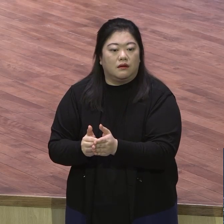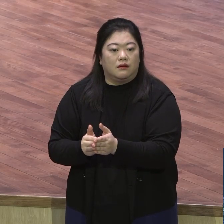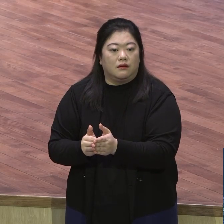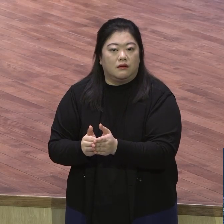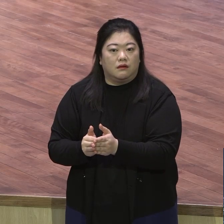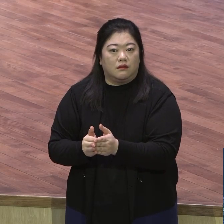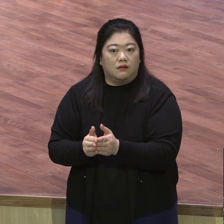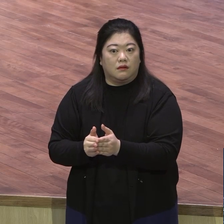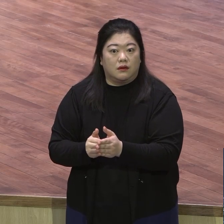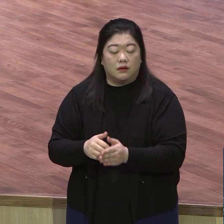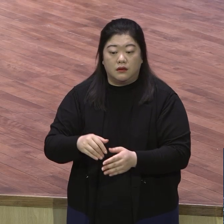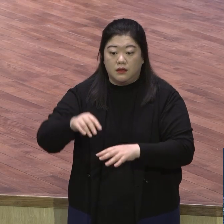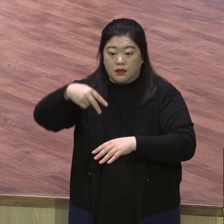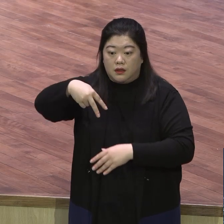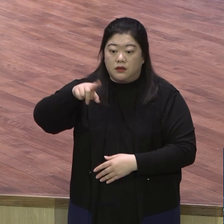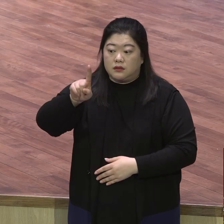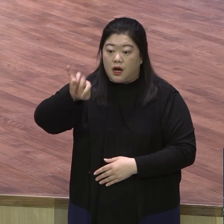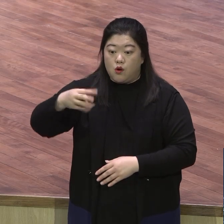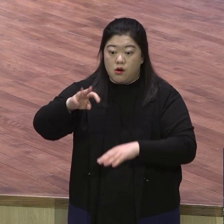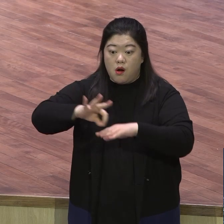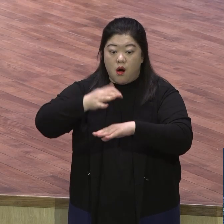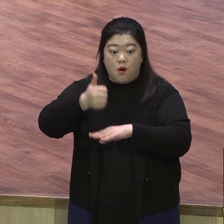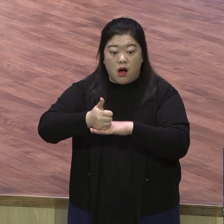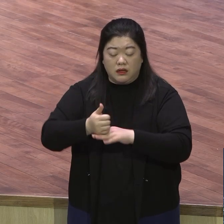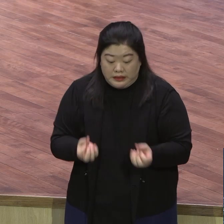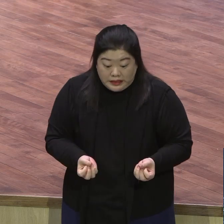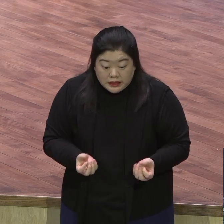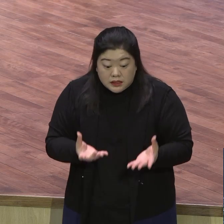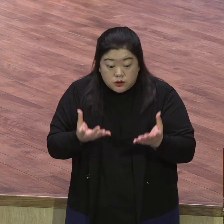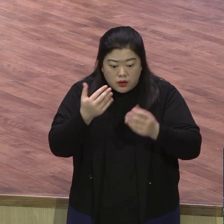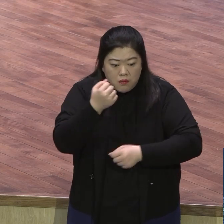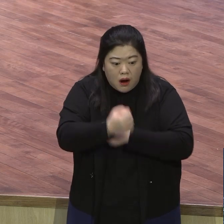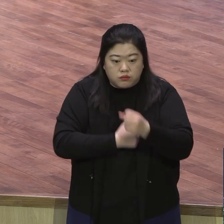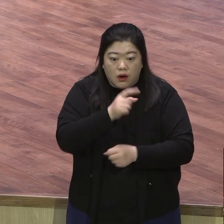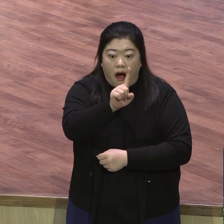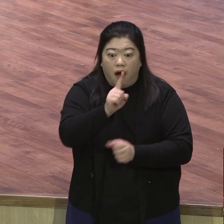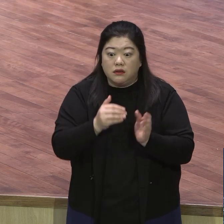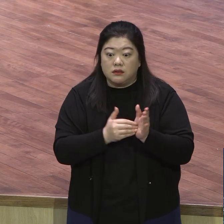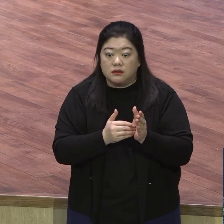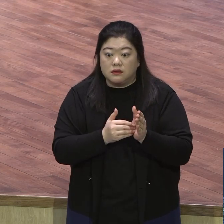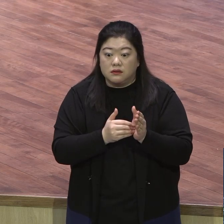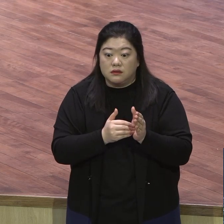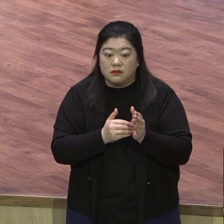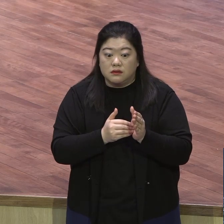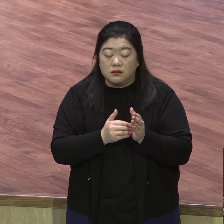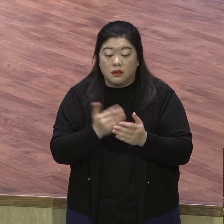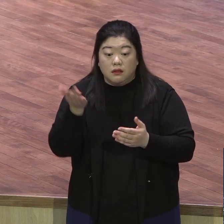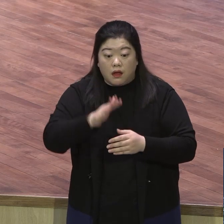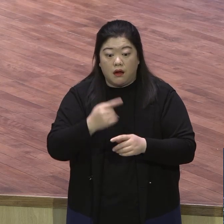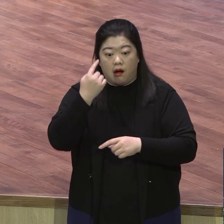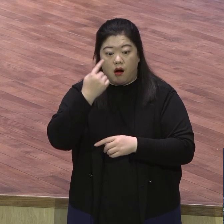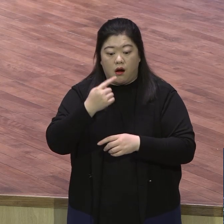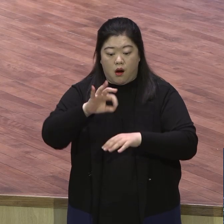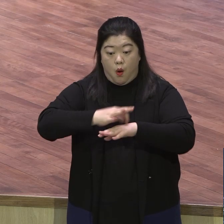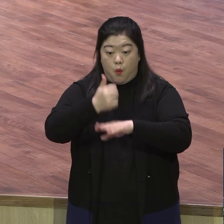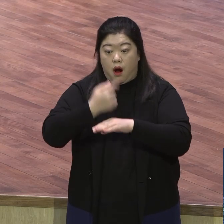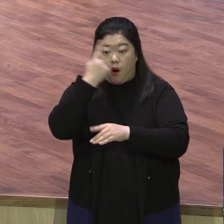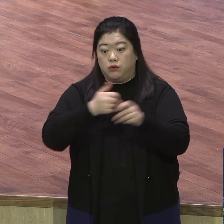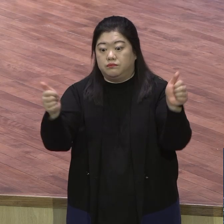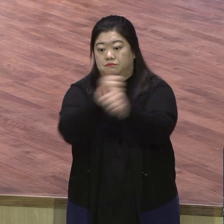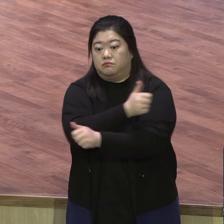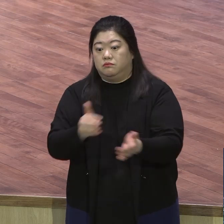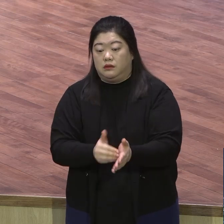사울왕 시대가 끝나버려요. 그 하나 번지 하나 잘못 데려가고 사울왕 시대가 끝나버렸어요. 그런데